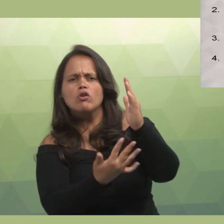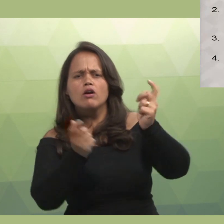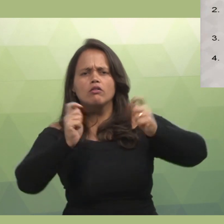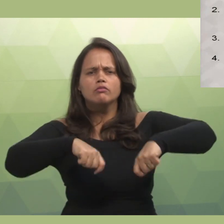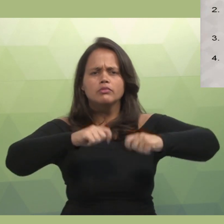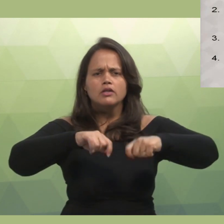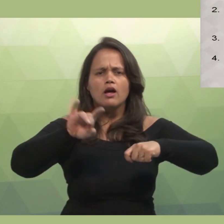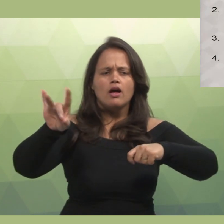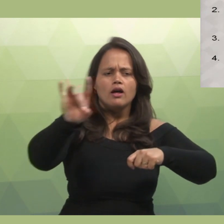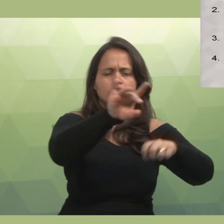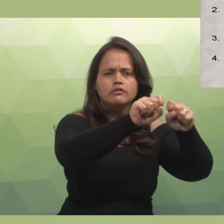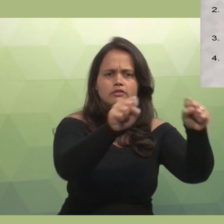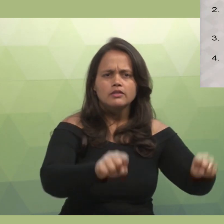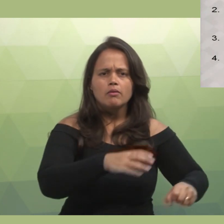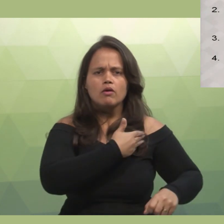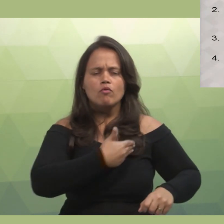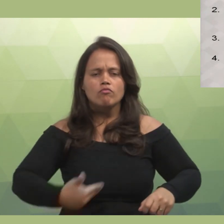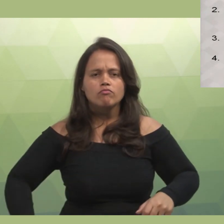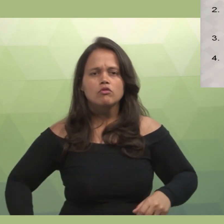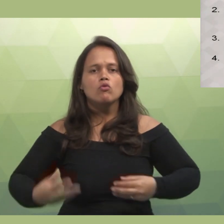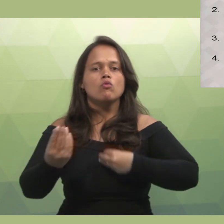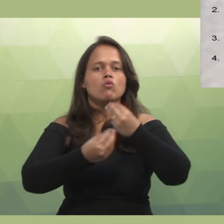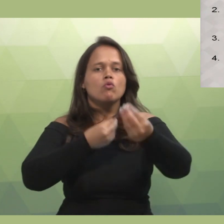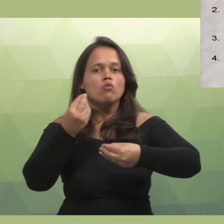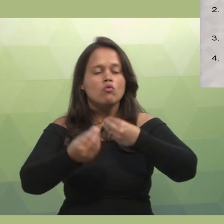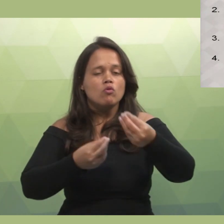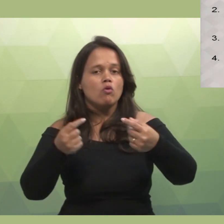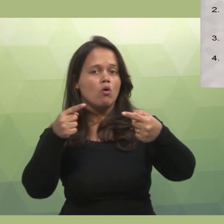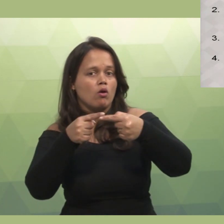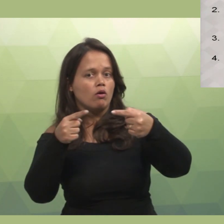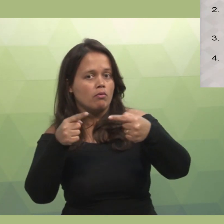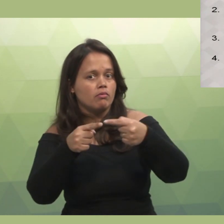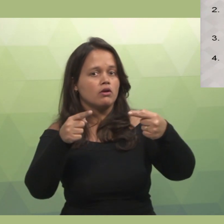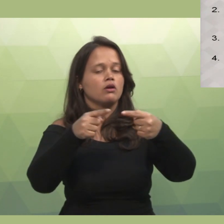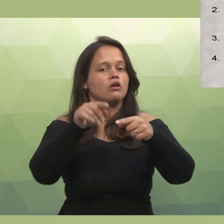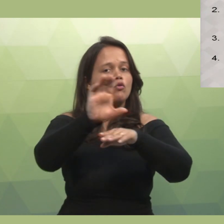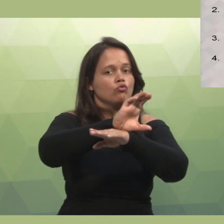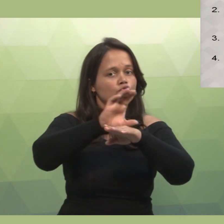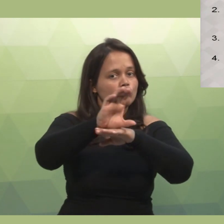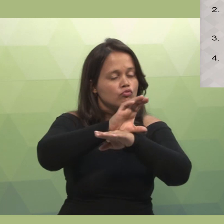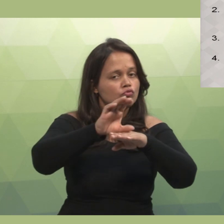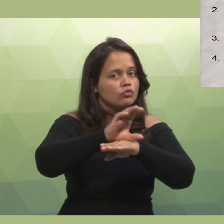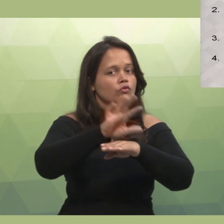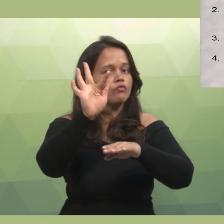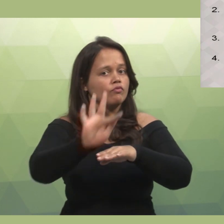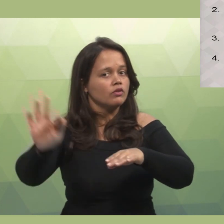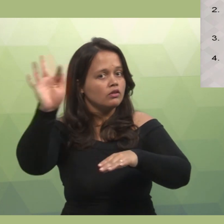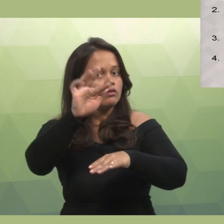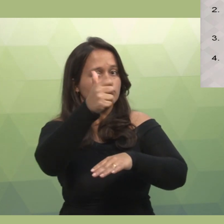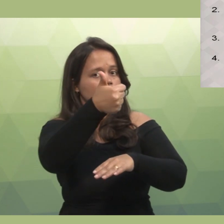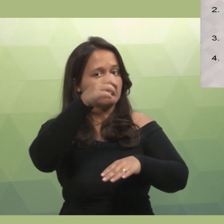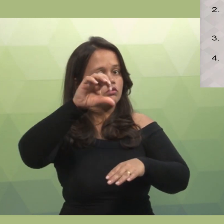com a educação de acordo com o artigo 211 da Constituição Federal de 1988.